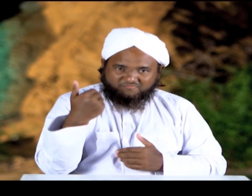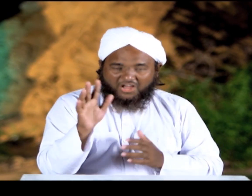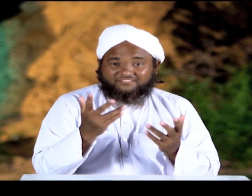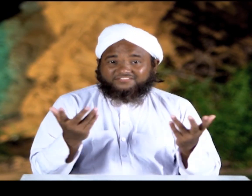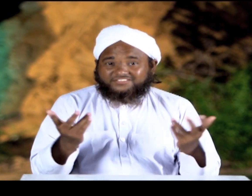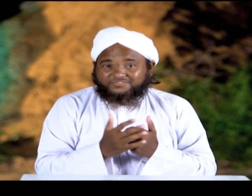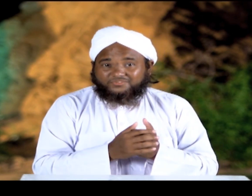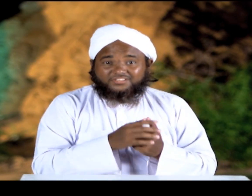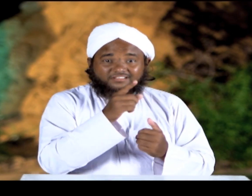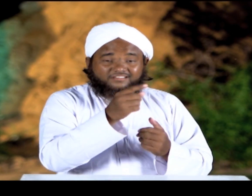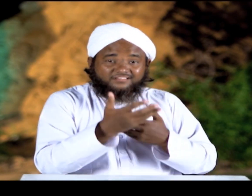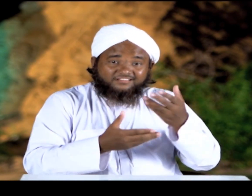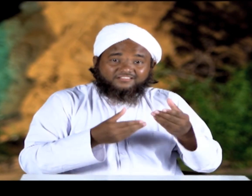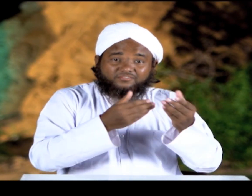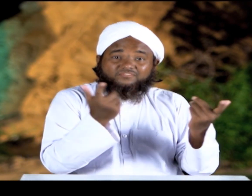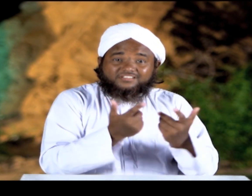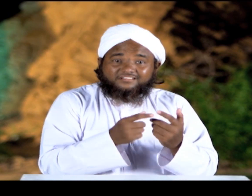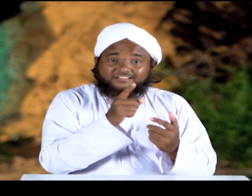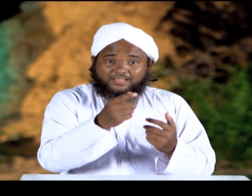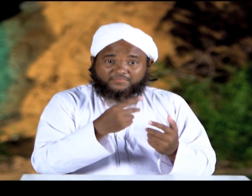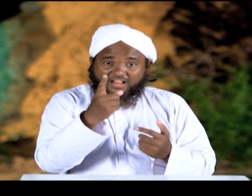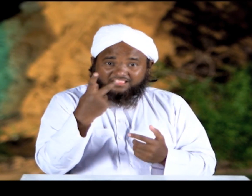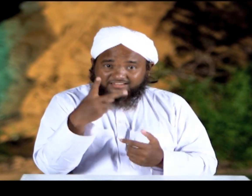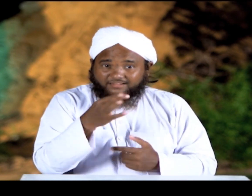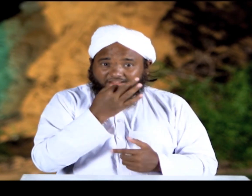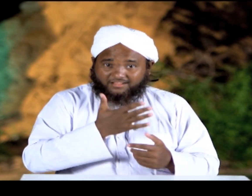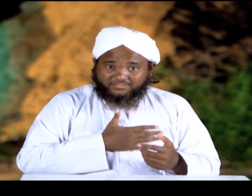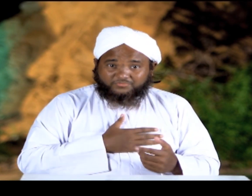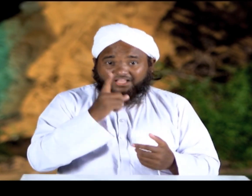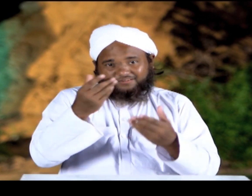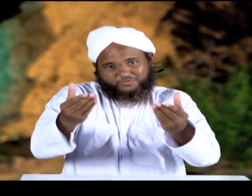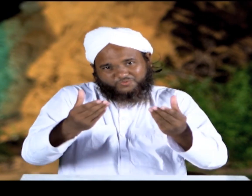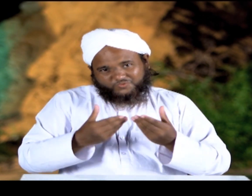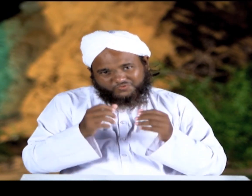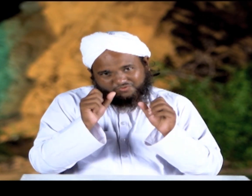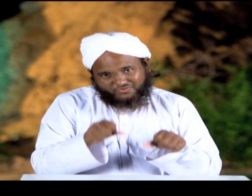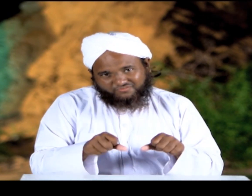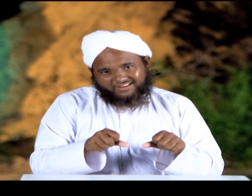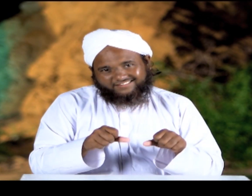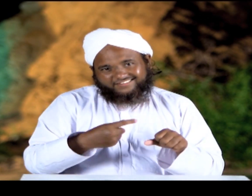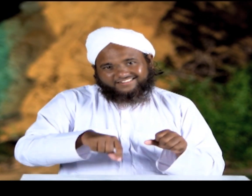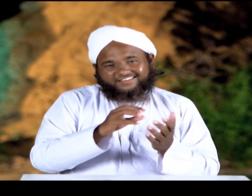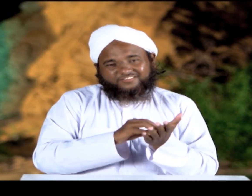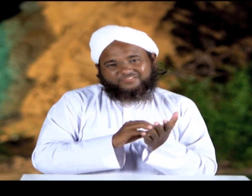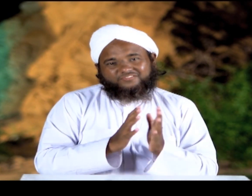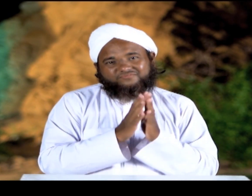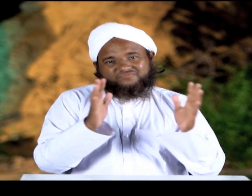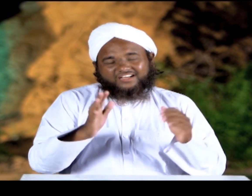سے ملتا جلتا ایک اور واقعہ ملاحظہ فرمائیں۔ ایک نیک آدمی نے اپنے بھائی کو نشہ کرنے کے باعث اپنے پاس بلا کر سزا